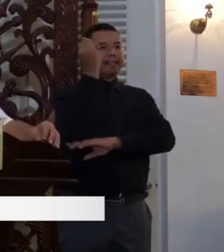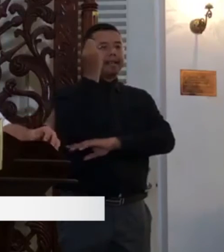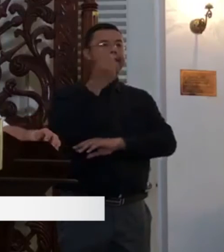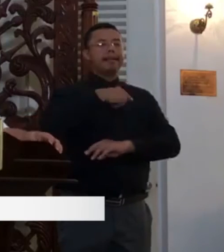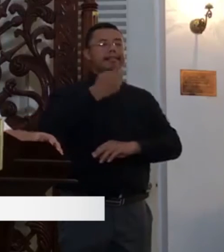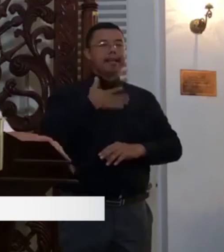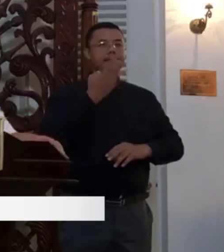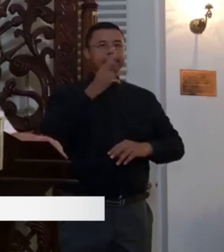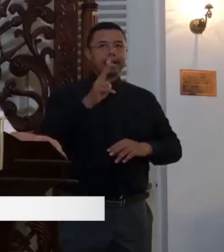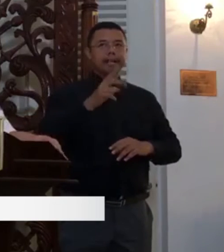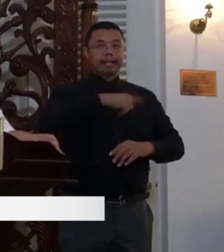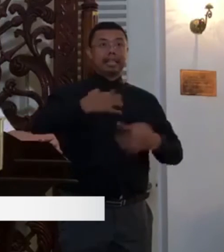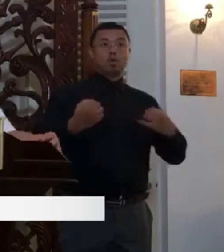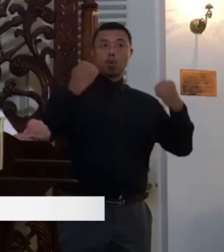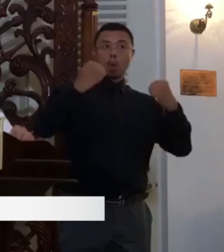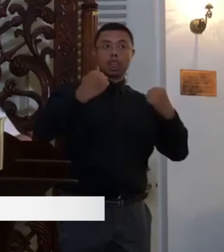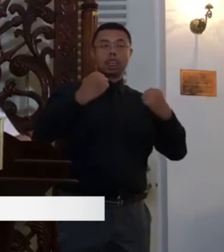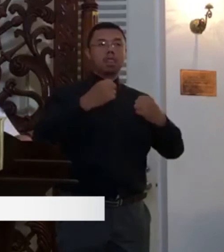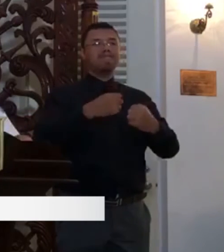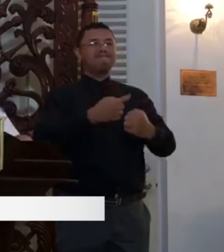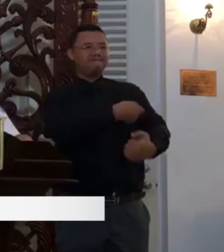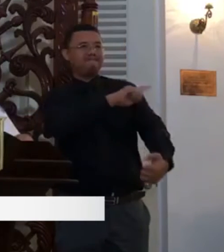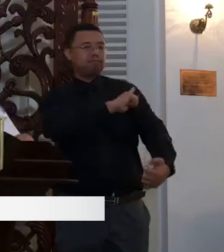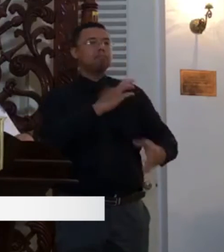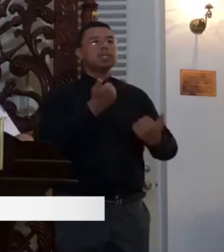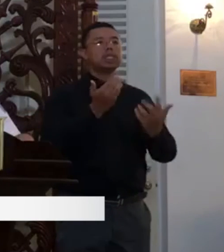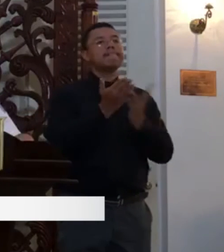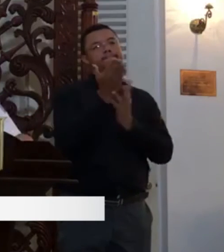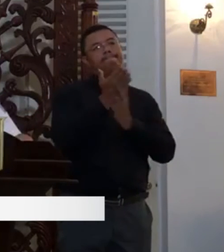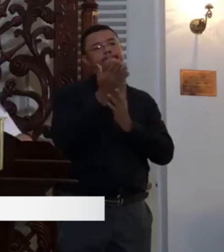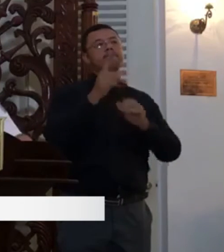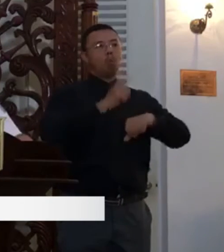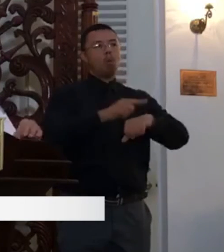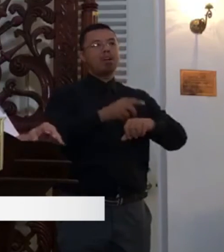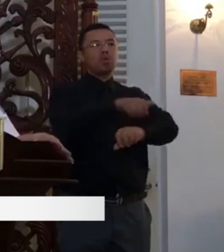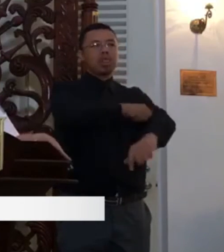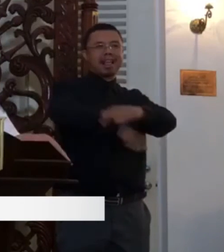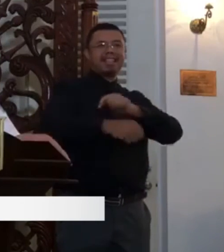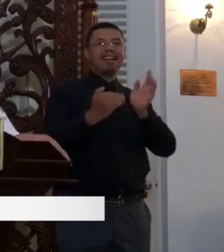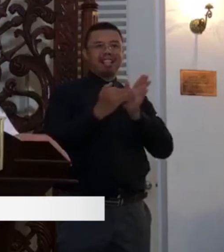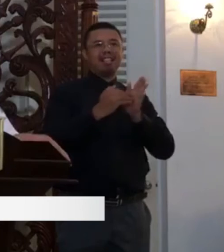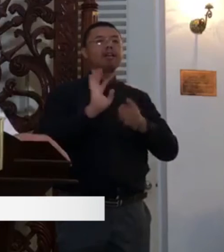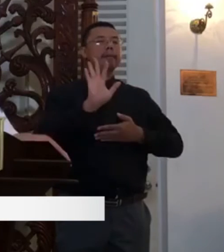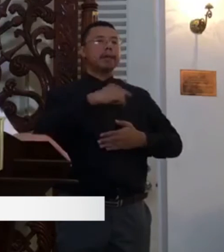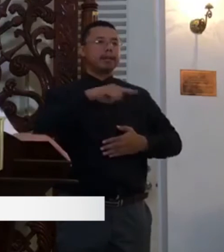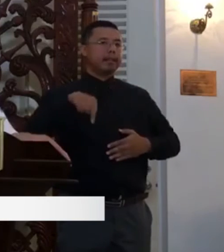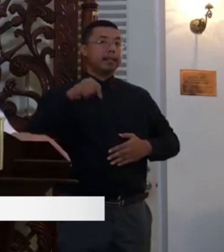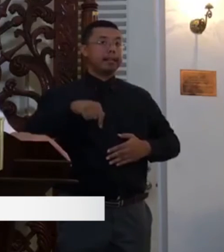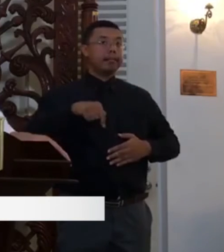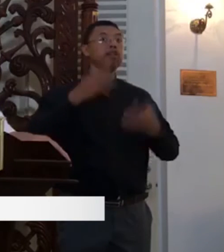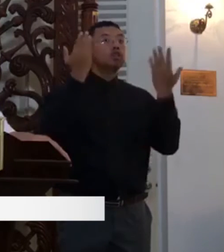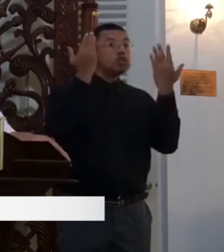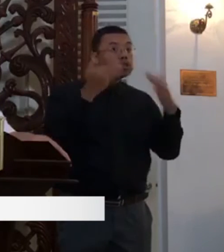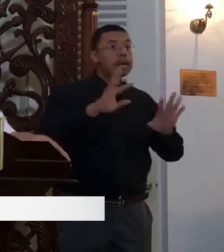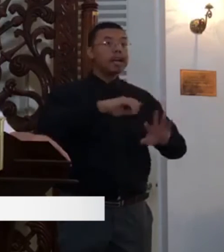kita, ketangguhan kita, kekuatan kita akan bisa melewati masa tantangan yang ada di depan kita ini.